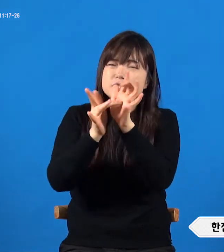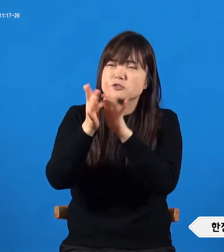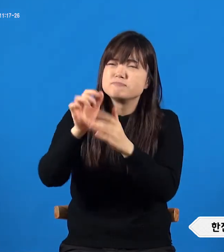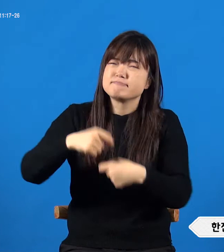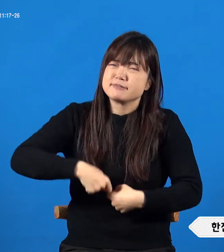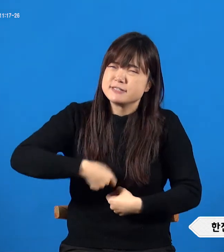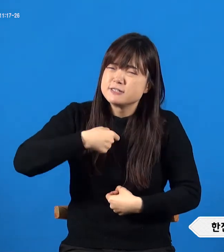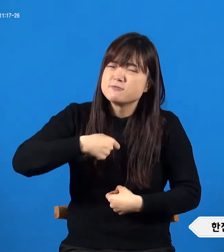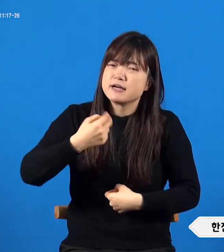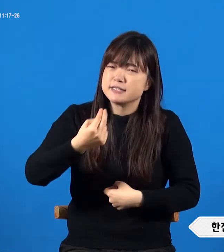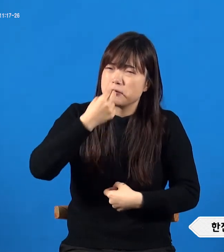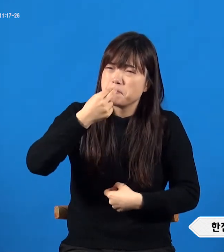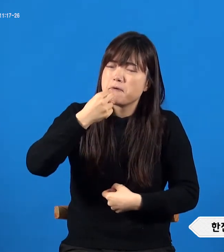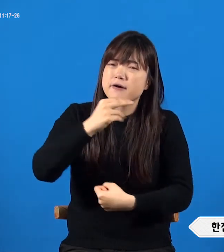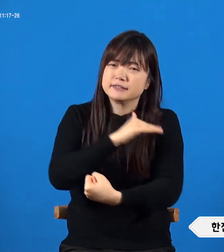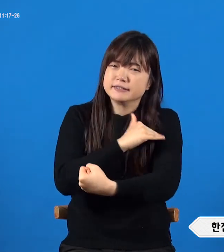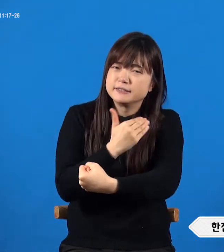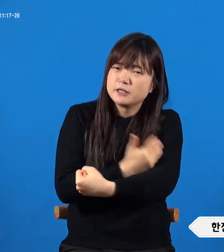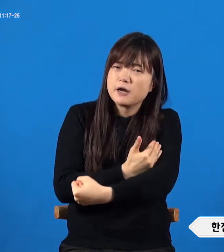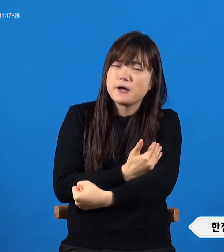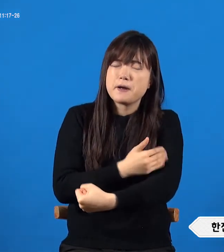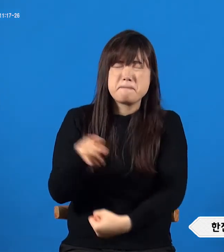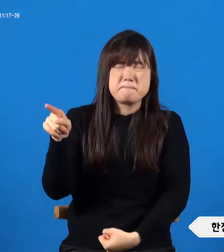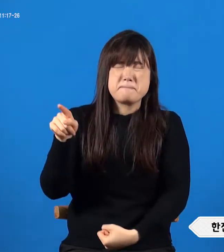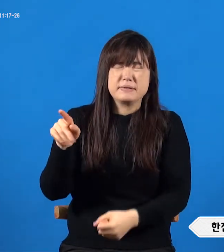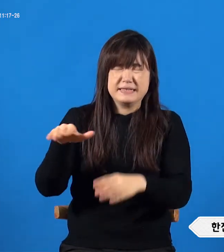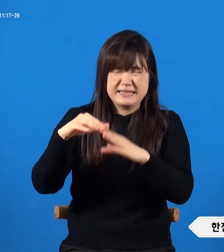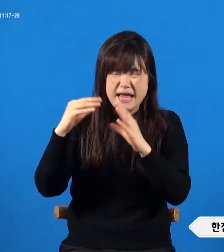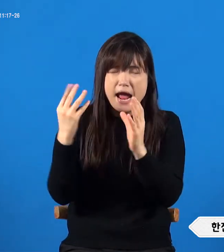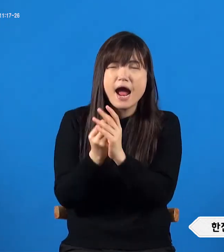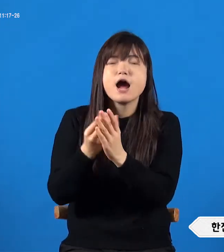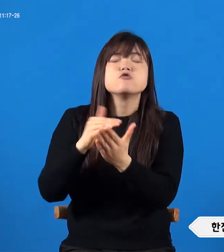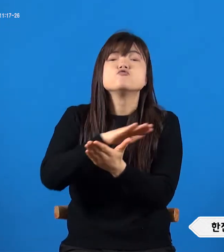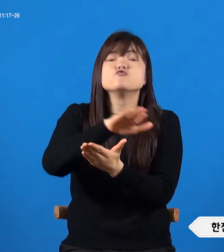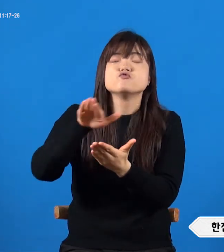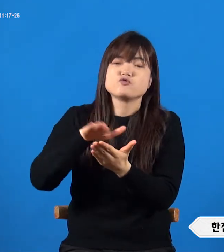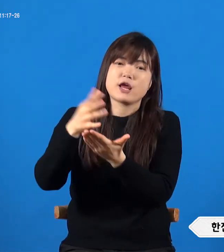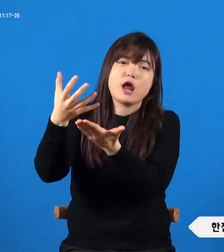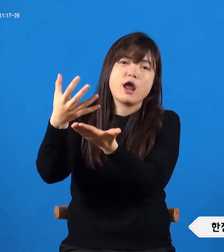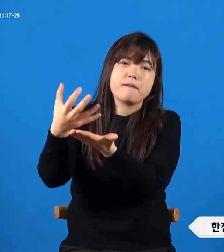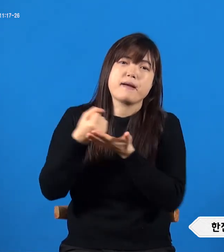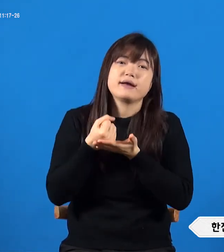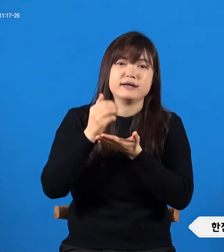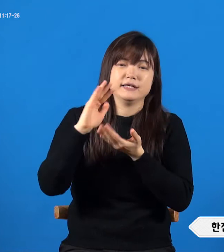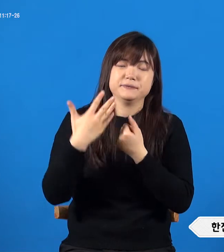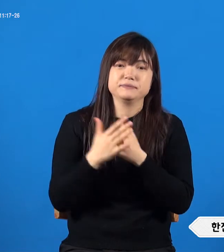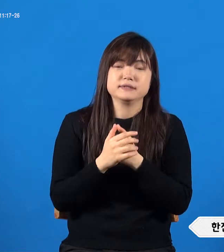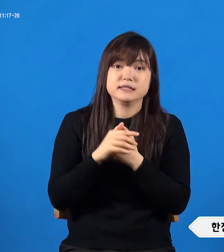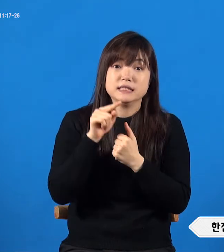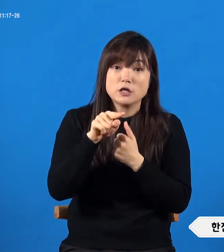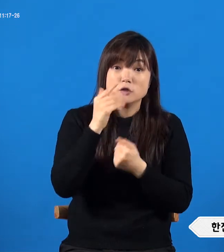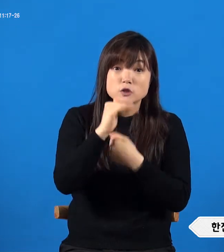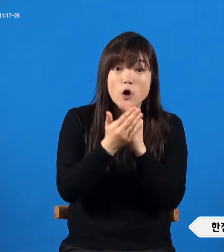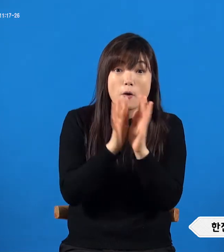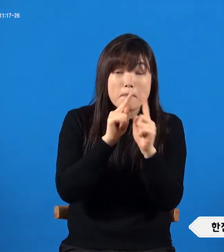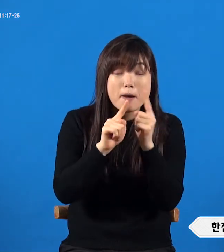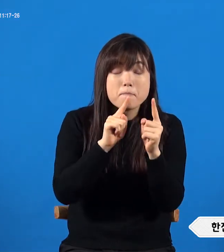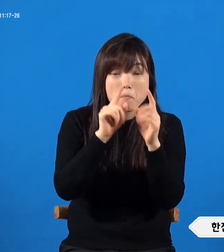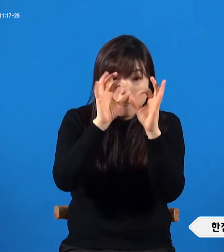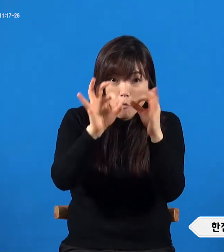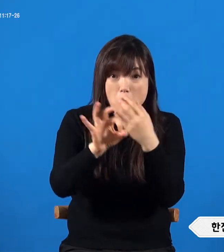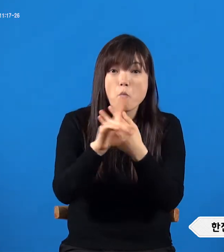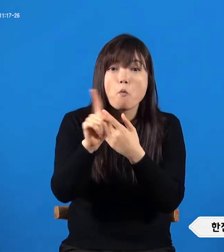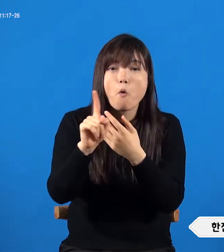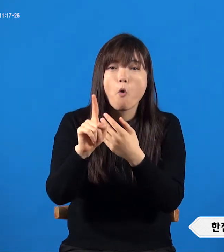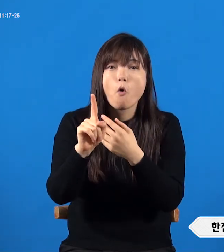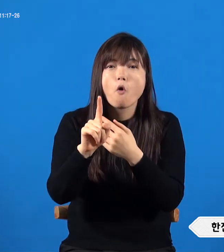그 의와 생명과 능력이 100% 우리들에게 흘러 들어와서 우리의 것이 됩니다. 그것을 성경에서는